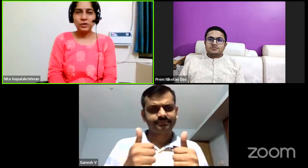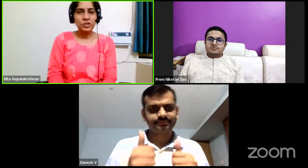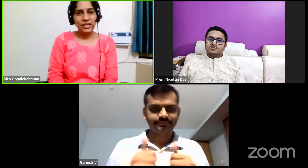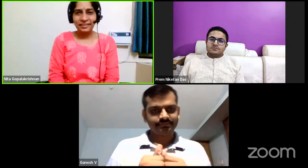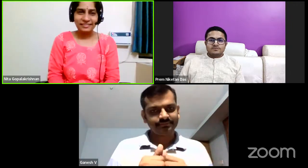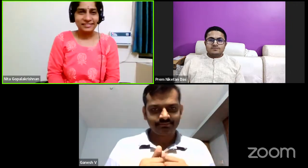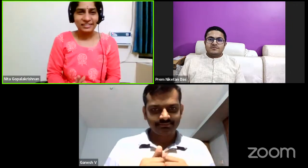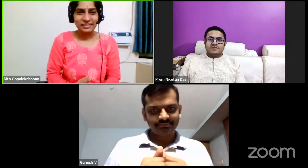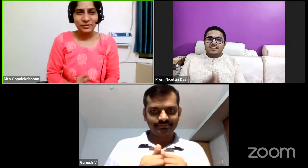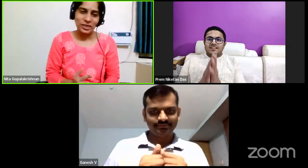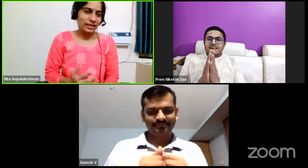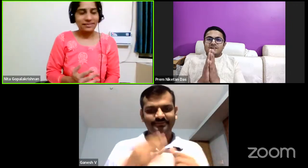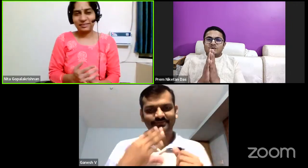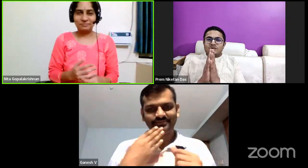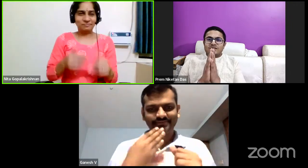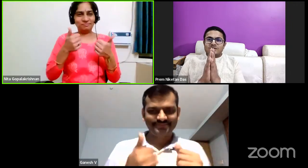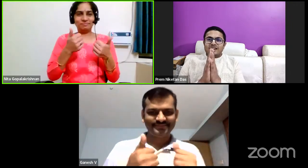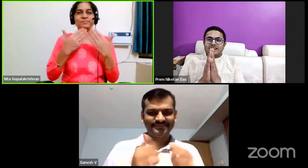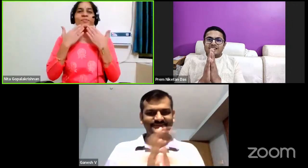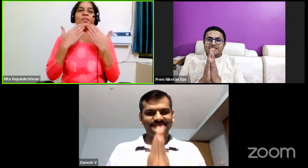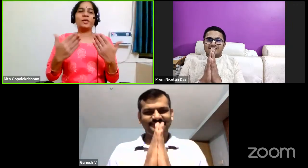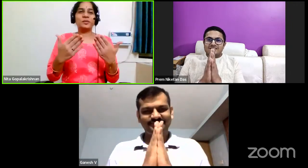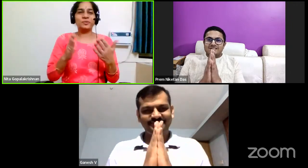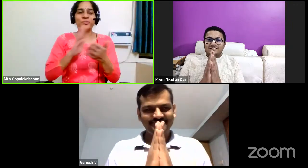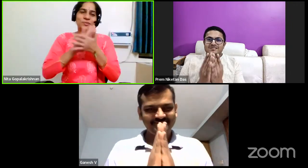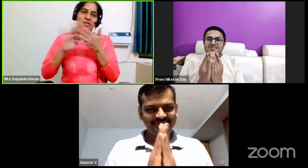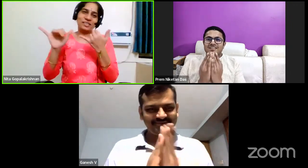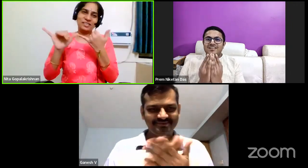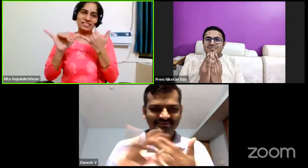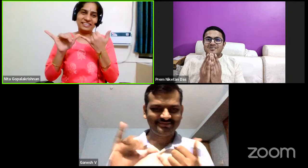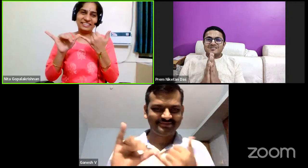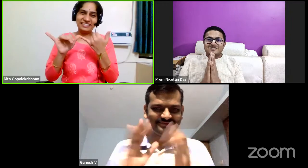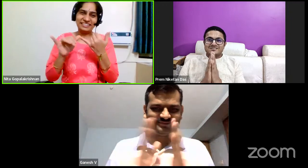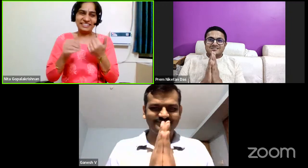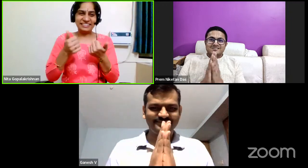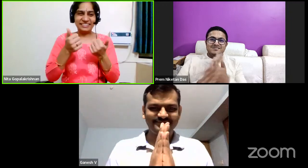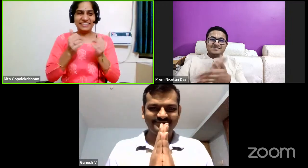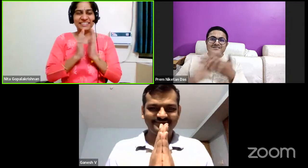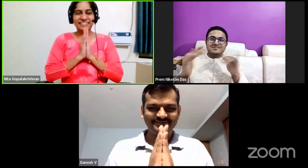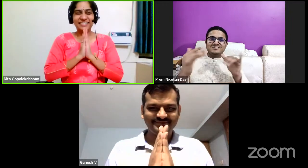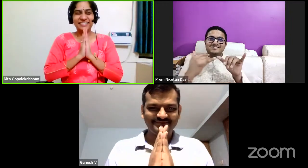अच्छा नहीं कुछ नहीं, कुछ नहीं कह रहे। हरे कृष्ण।